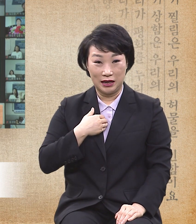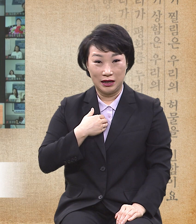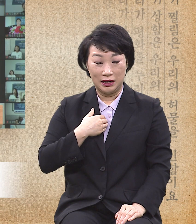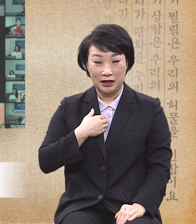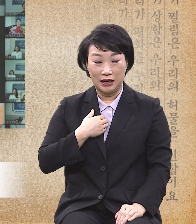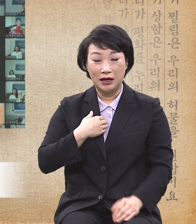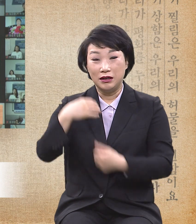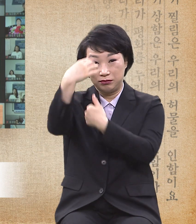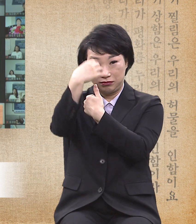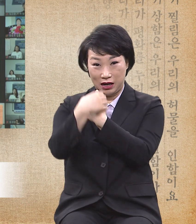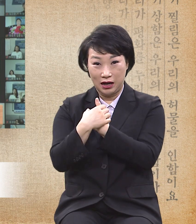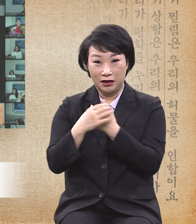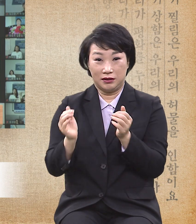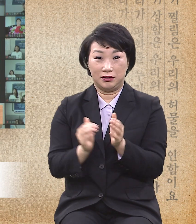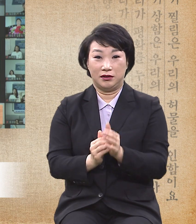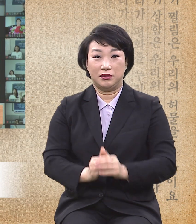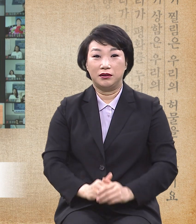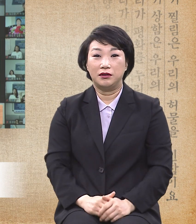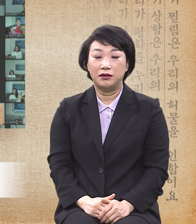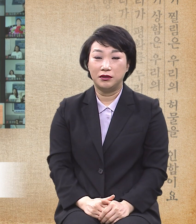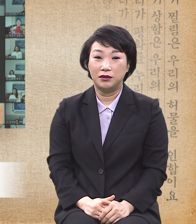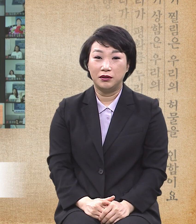또 사명이건데